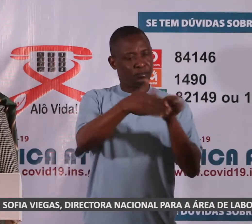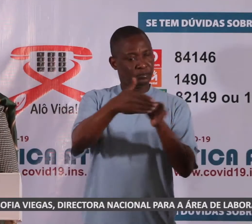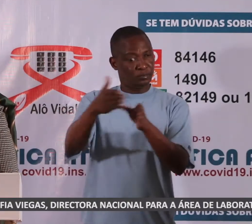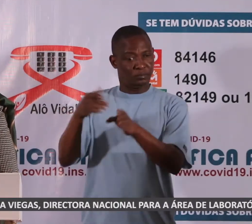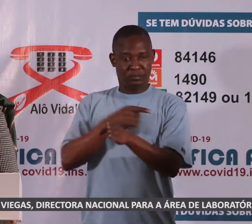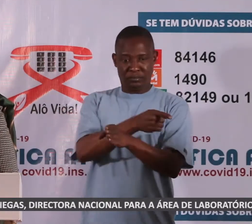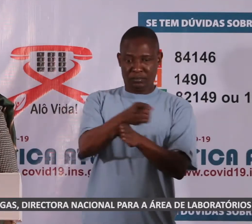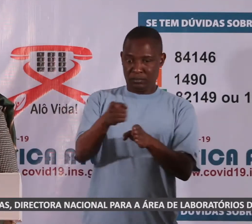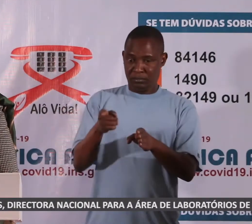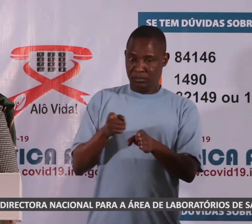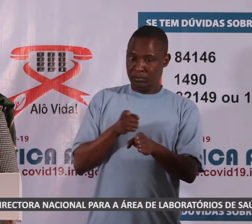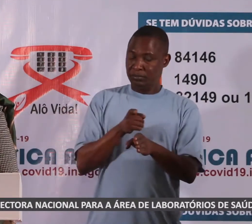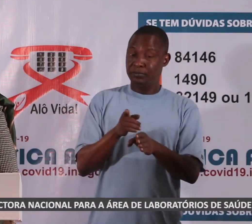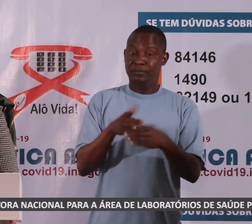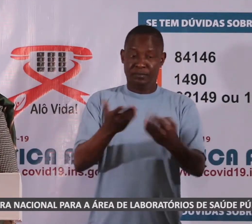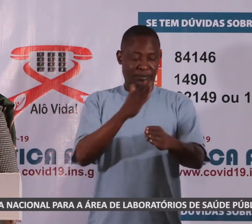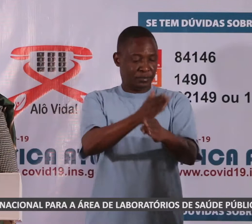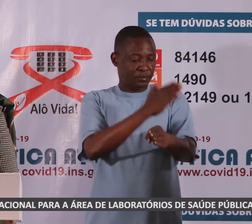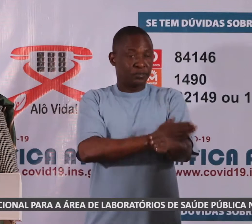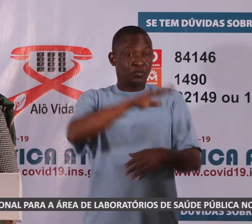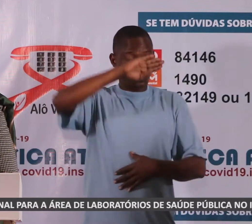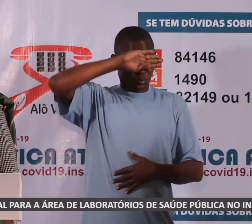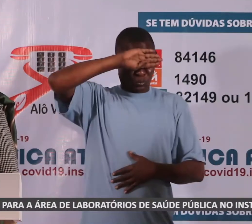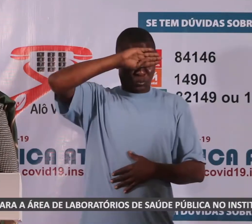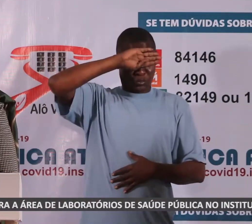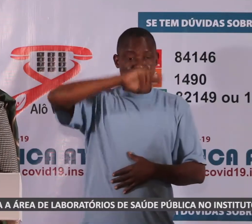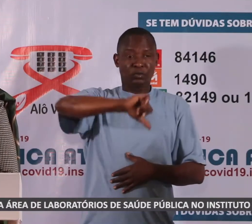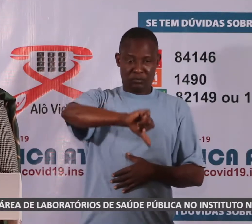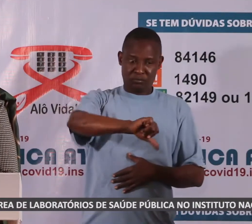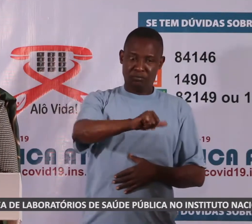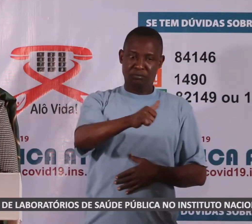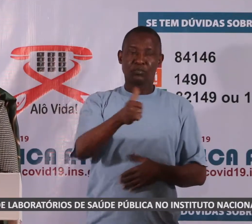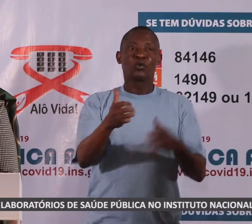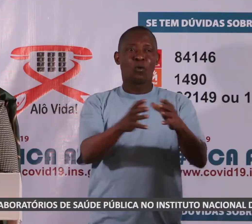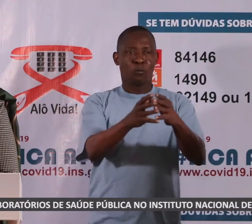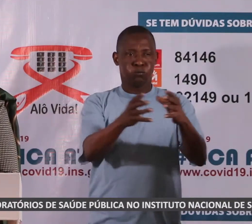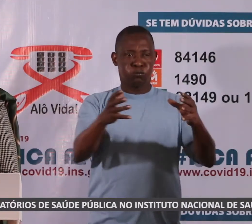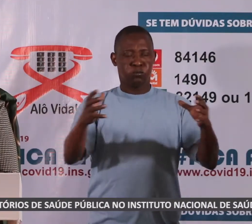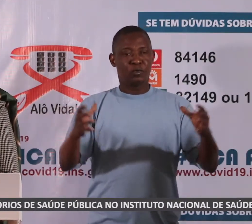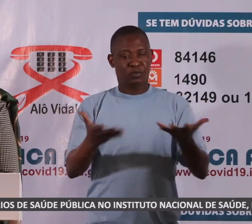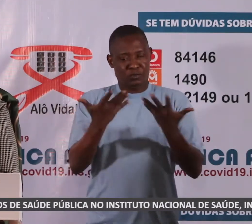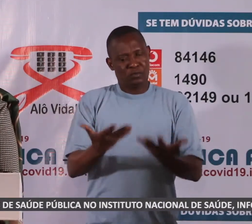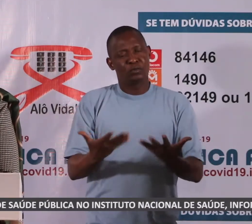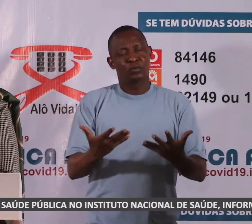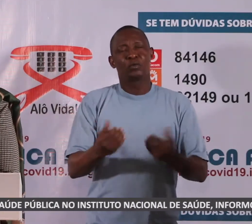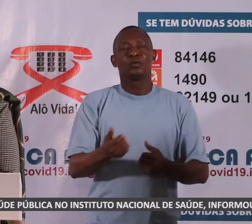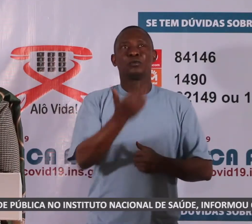de pessoas recuperadas de uma infecção prévia de Covid-19, e neste momento o mundo tem um total